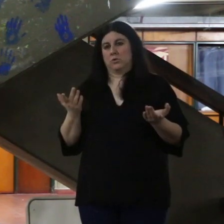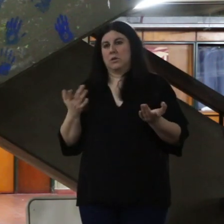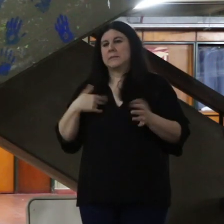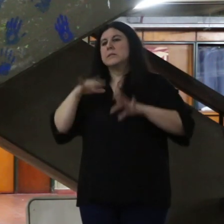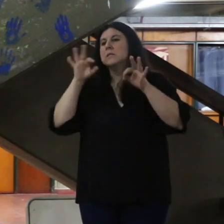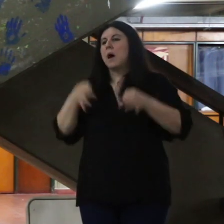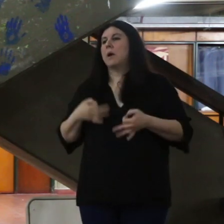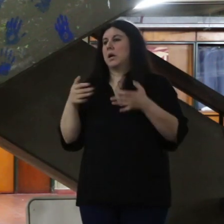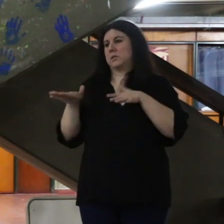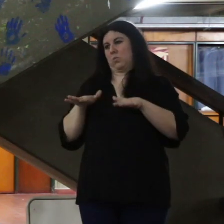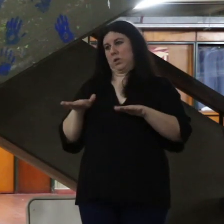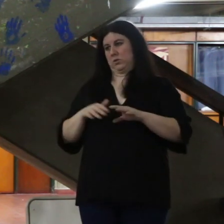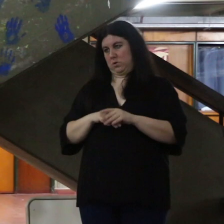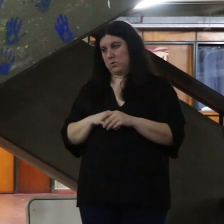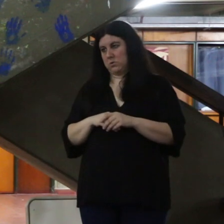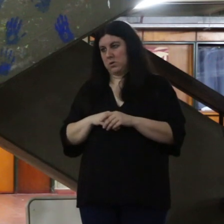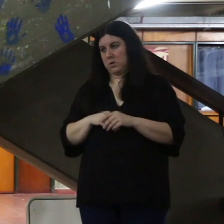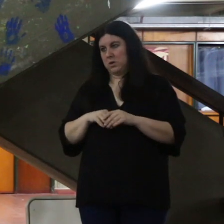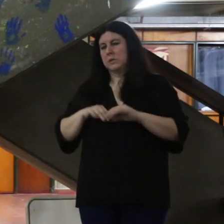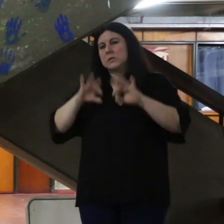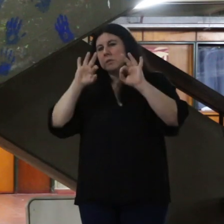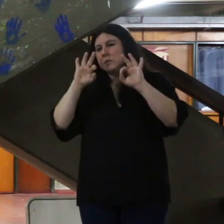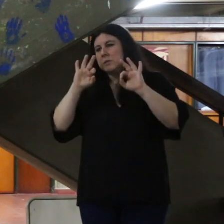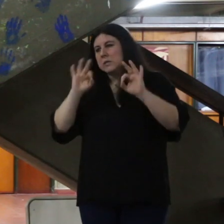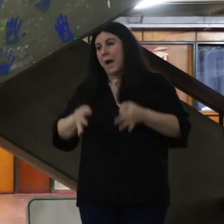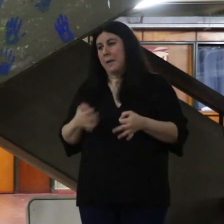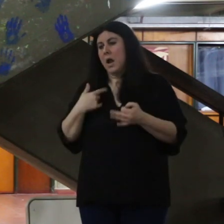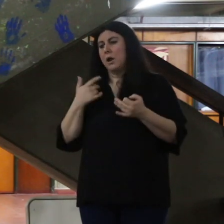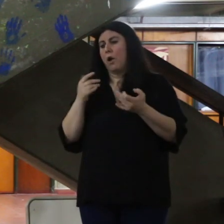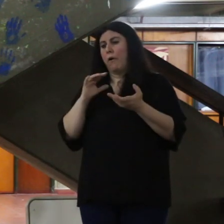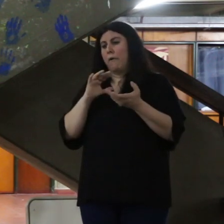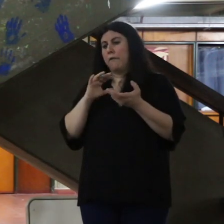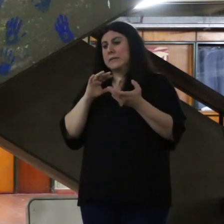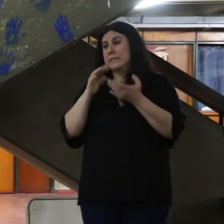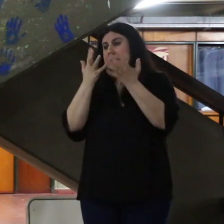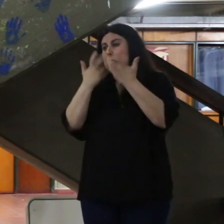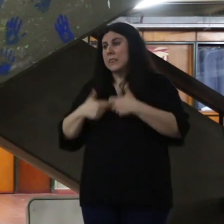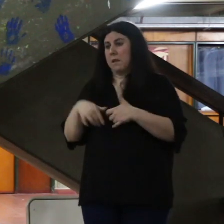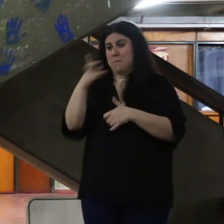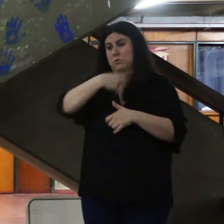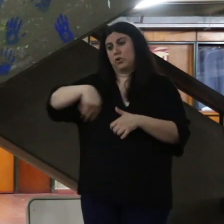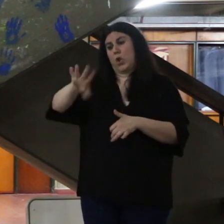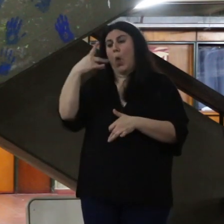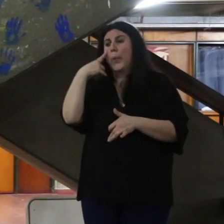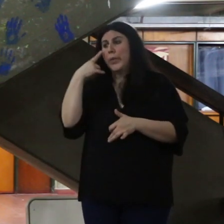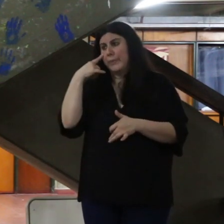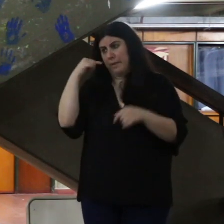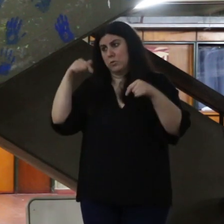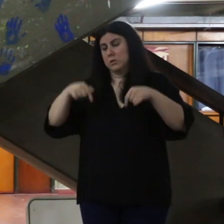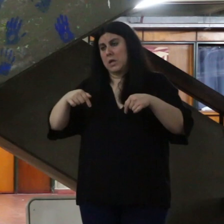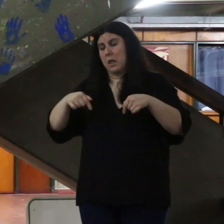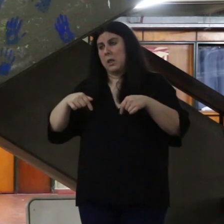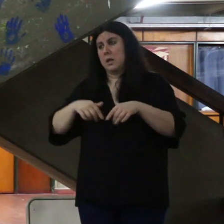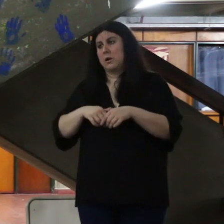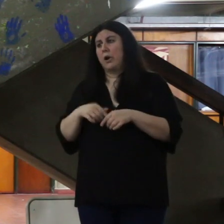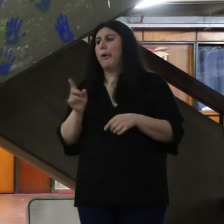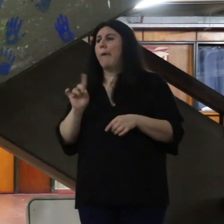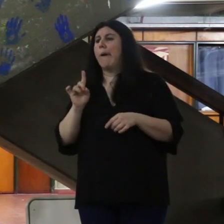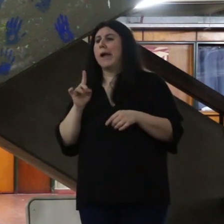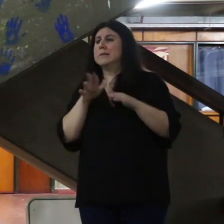esto. Es decir, que el sistema en que vivimos es injusto, pero no